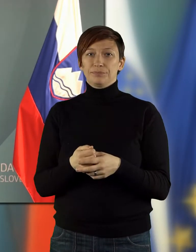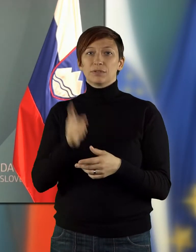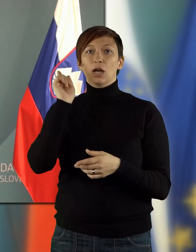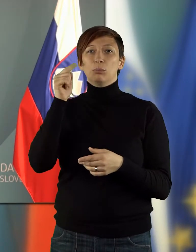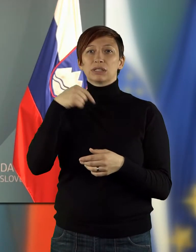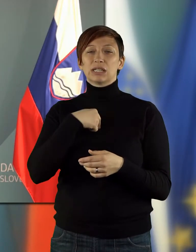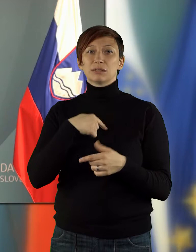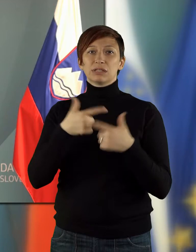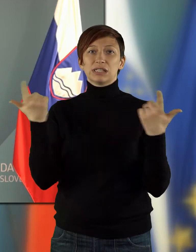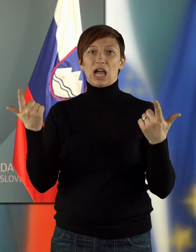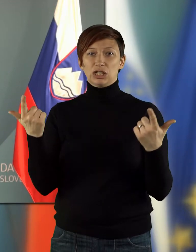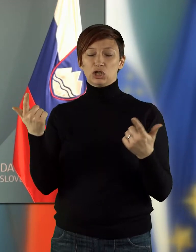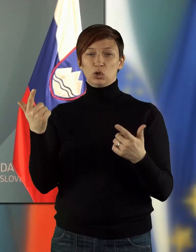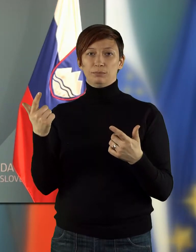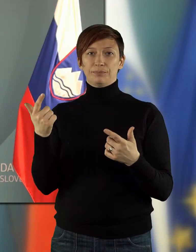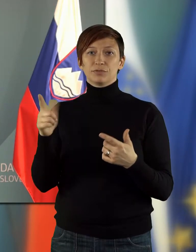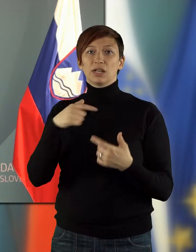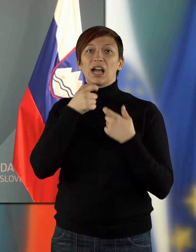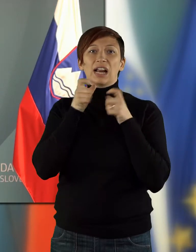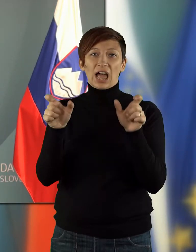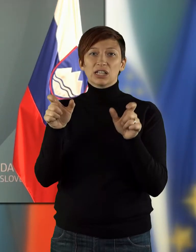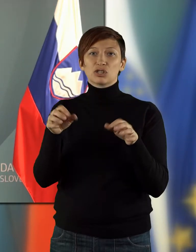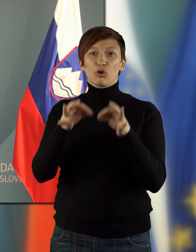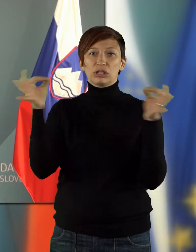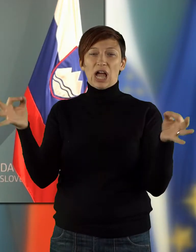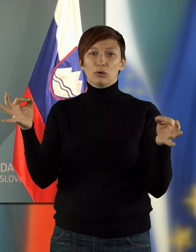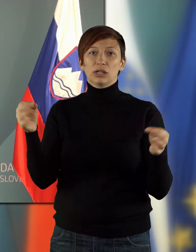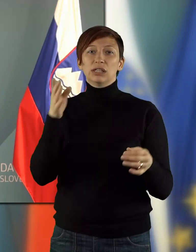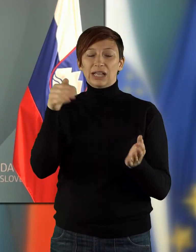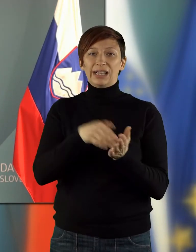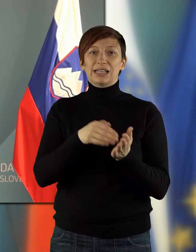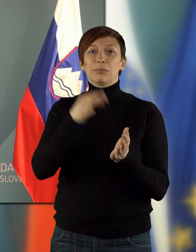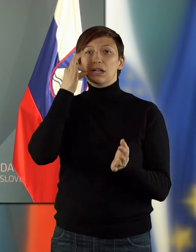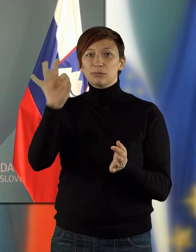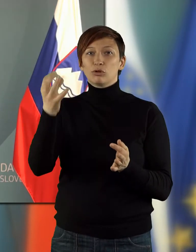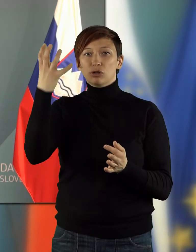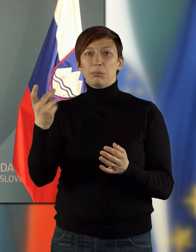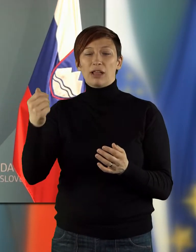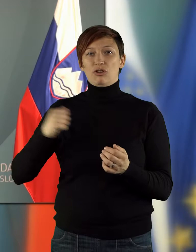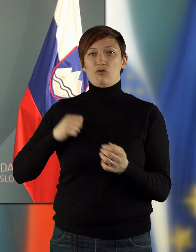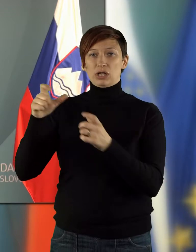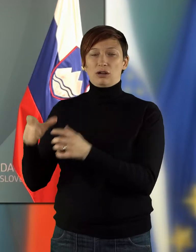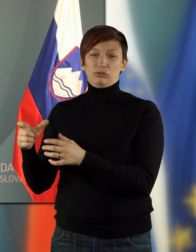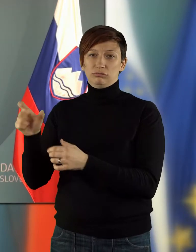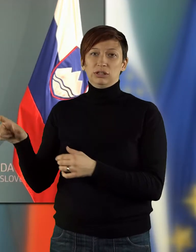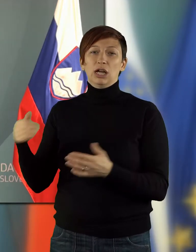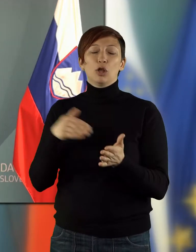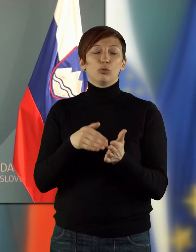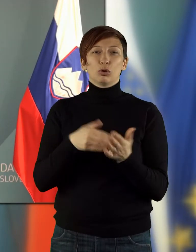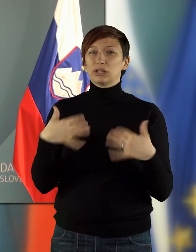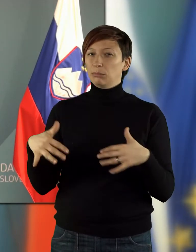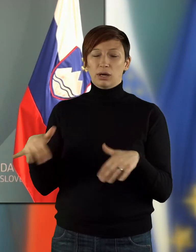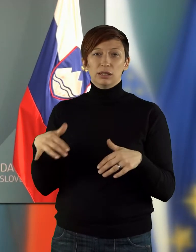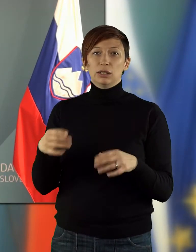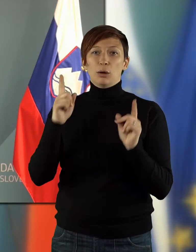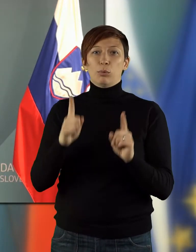govorili. Opozarjala sem jasno, glasno, javno, da je potrebno izboljšati plače vojakom in